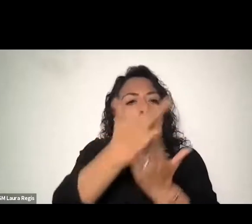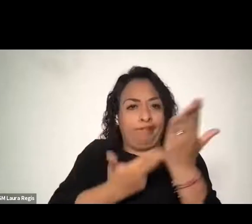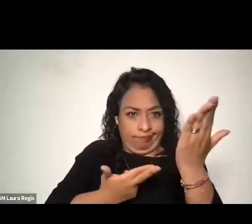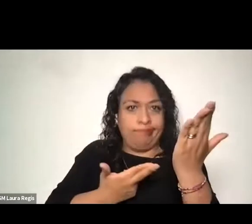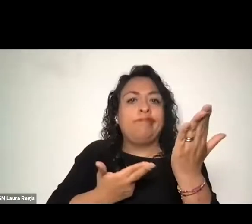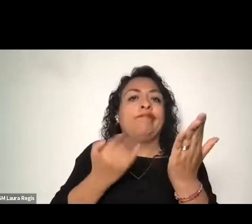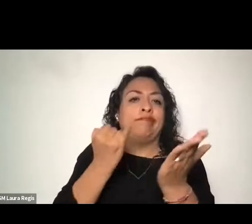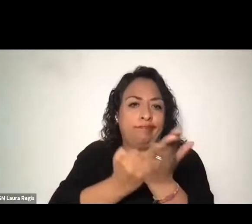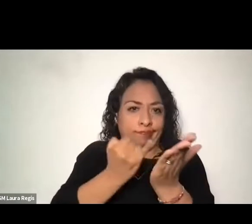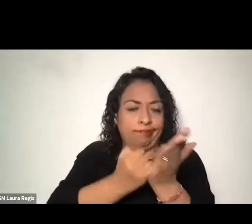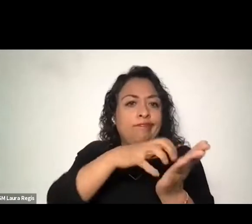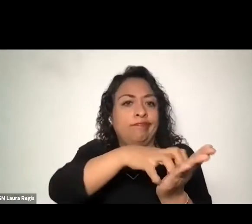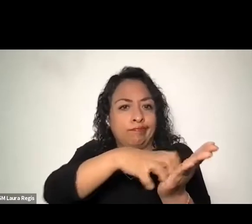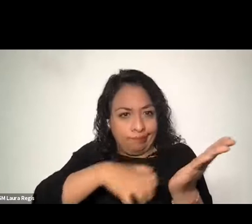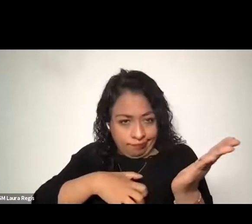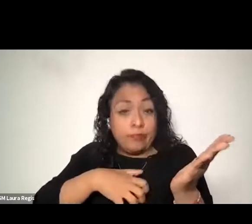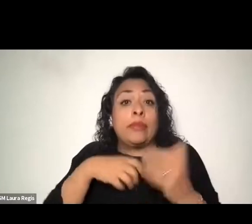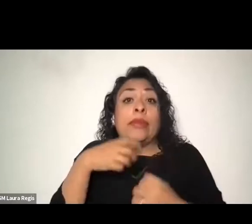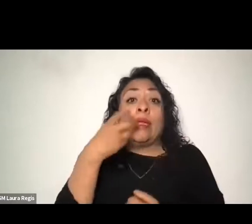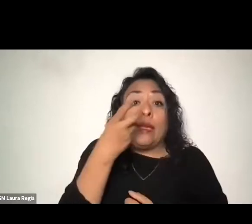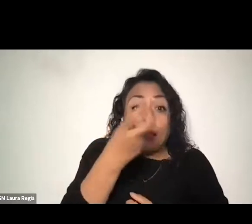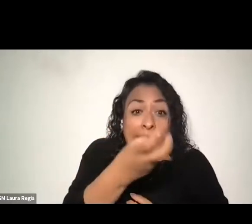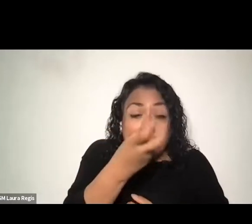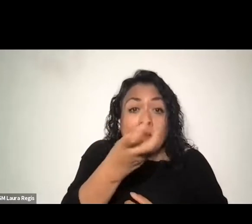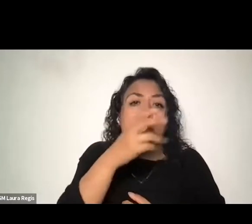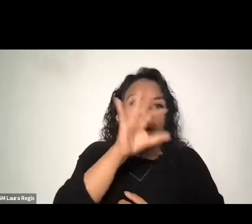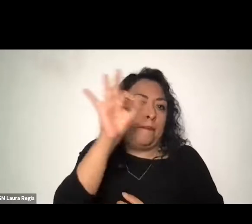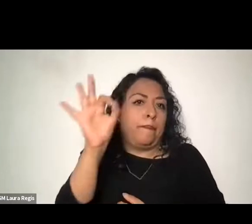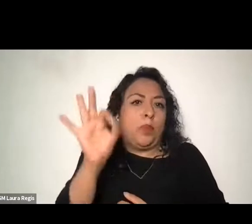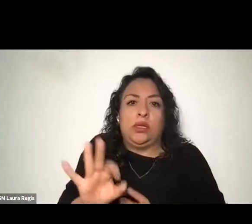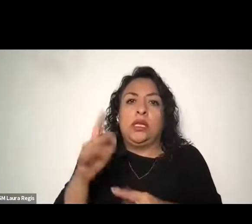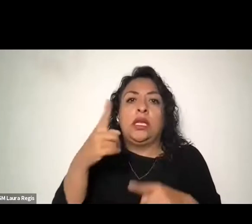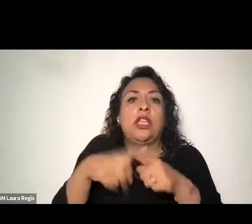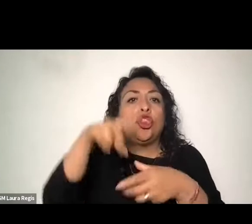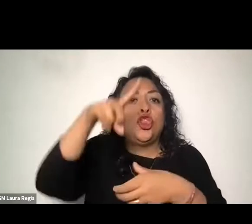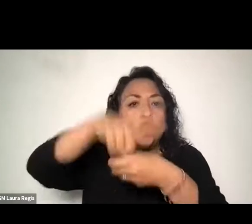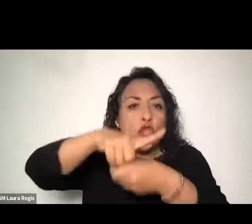impuestos. Pero aquí este es un porcentaje de los donativos.